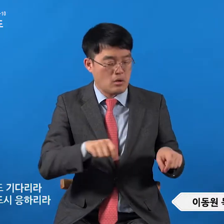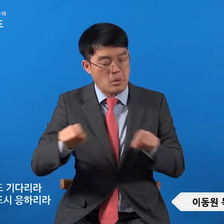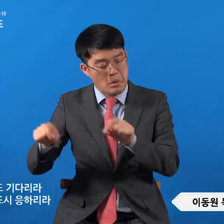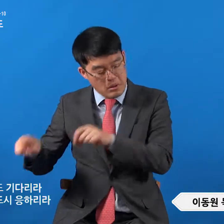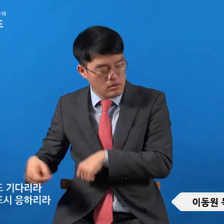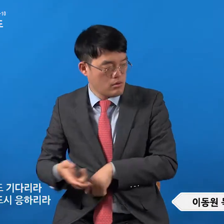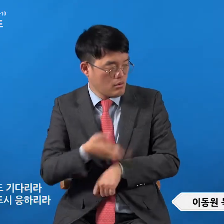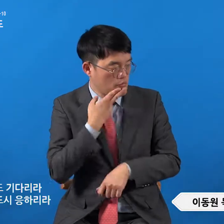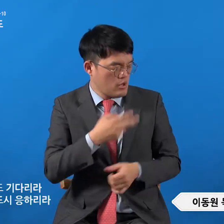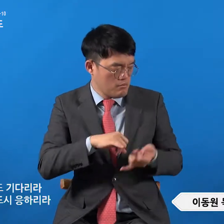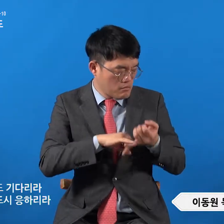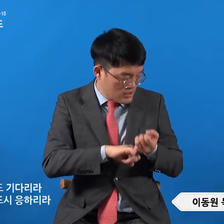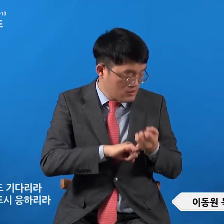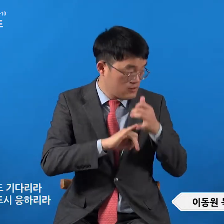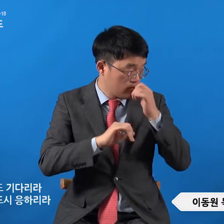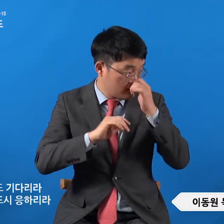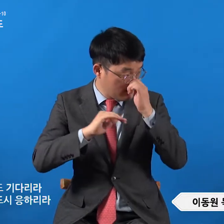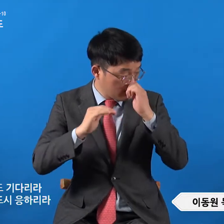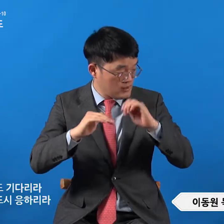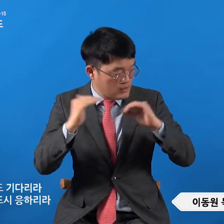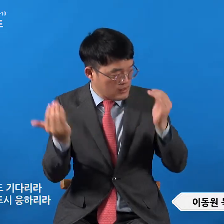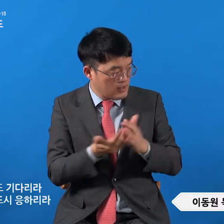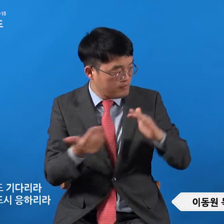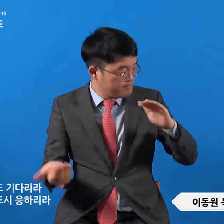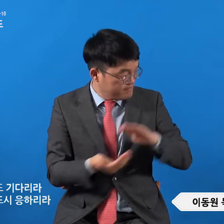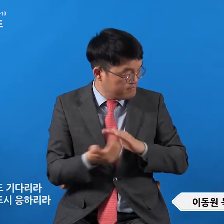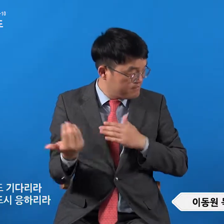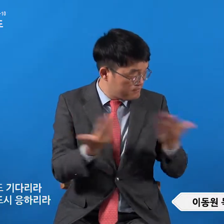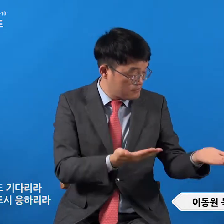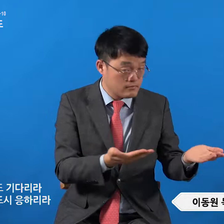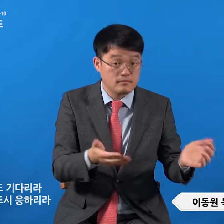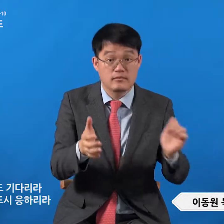않고 반드시 응하리라. 아멘이십니까?